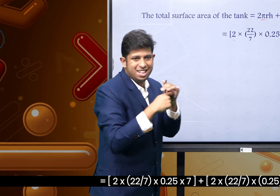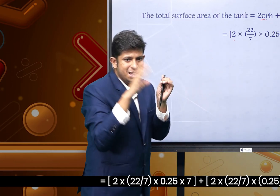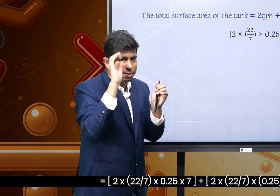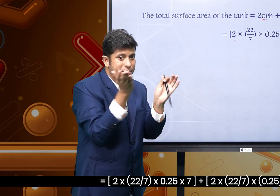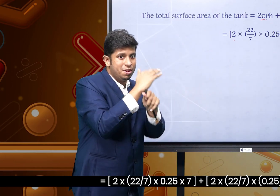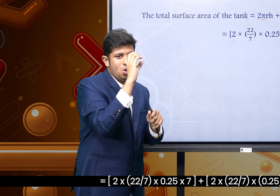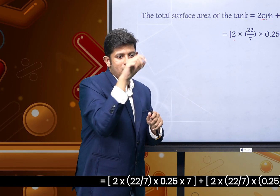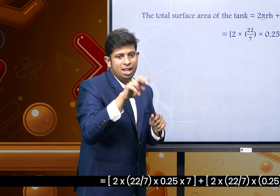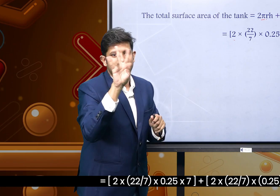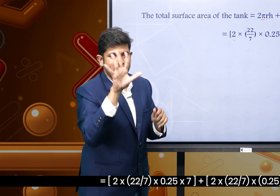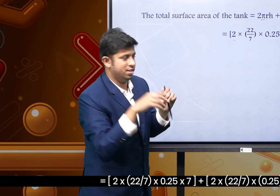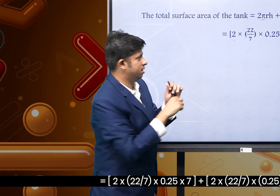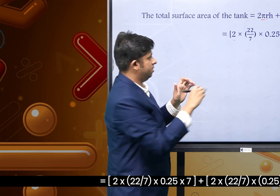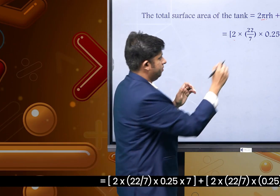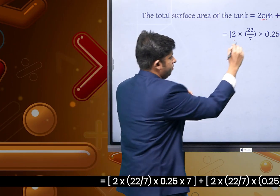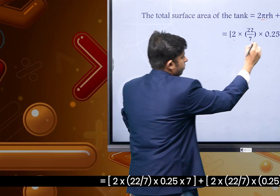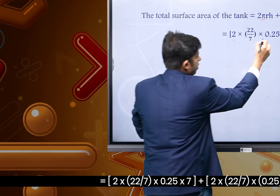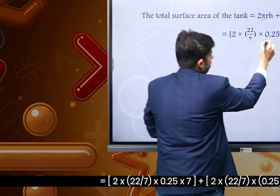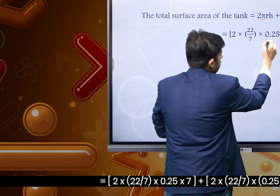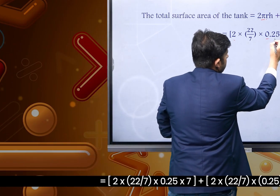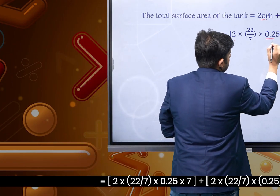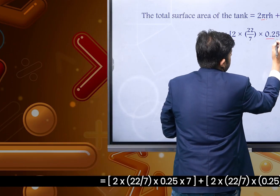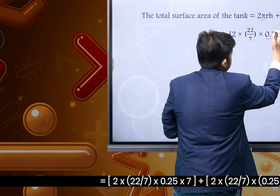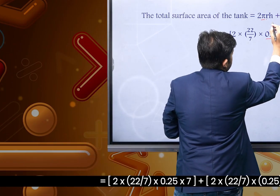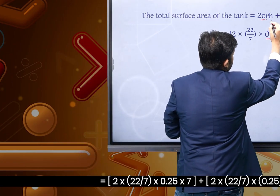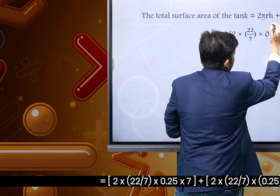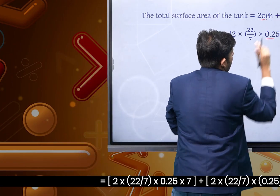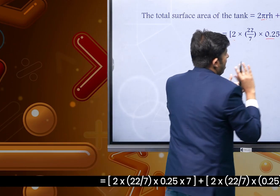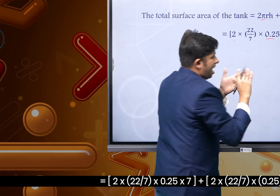पुन्हा दुसऱ्या कंसामध्ये 2 गुणिले 22 भागिले 7 गुणिले